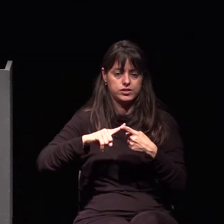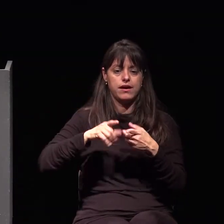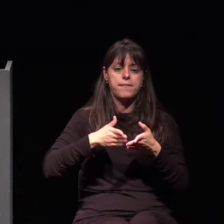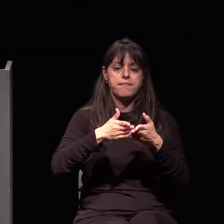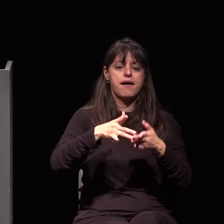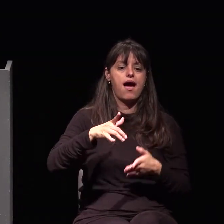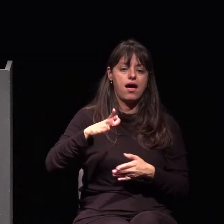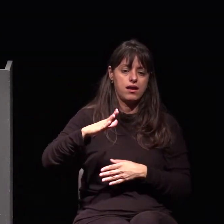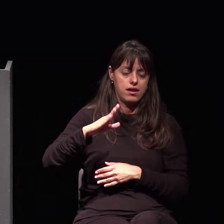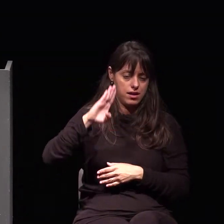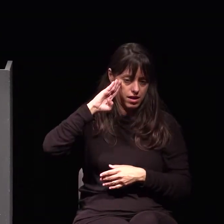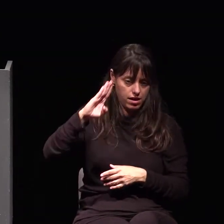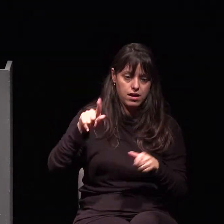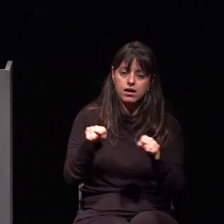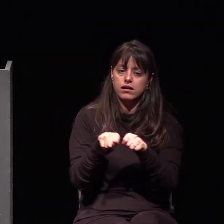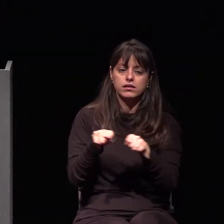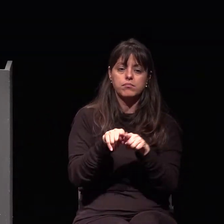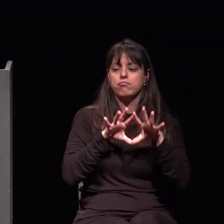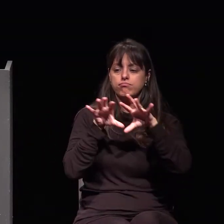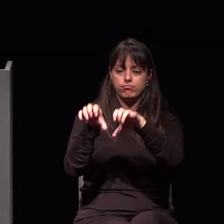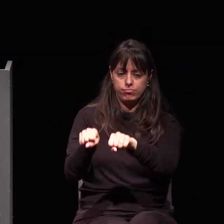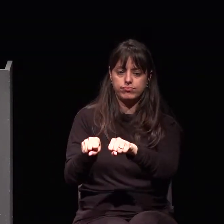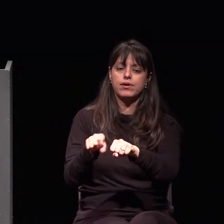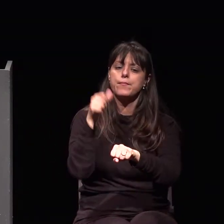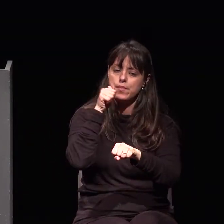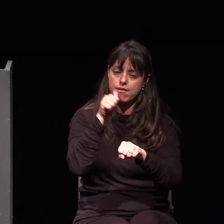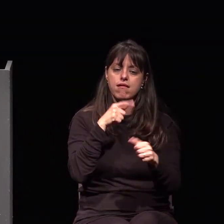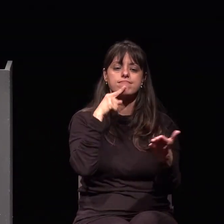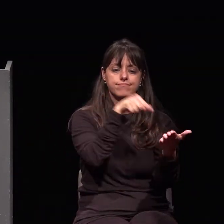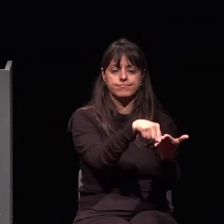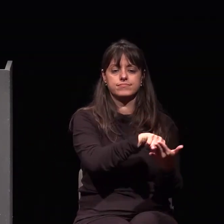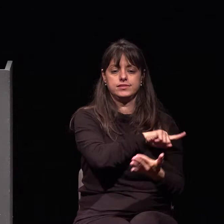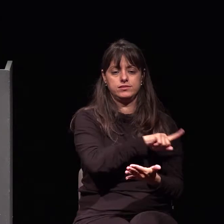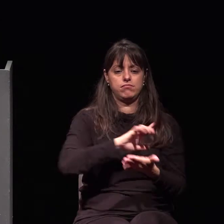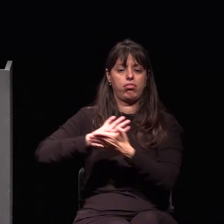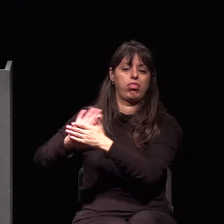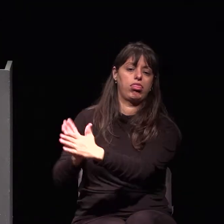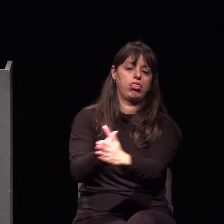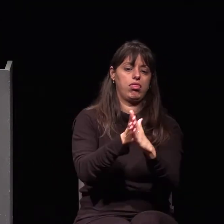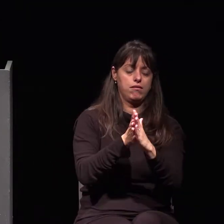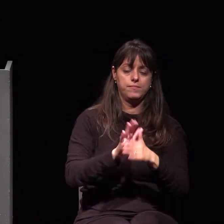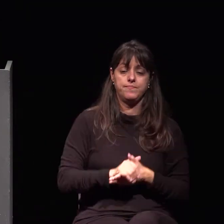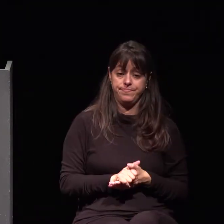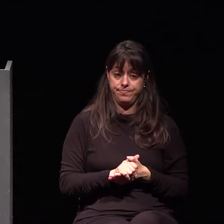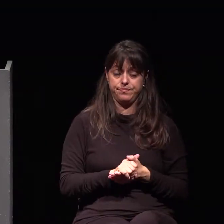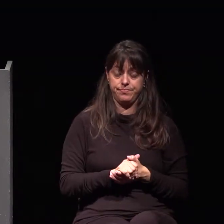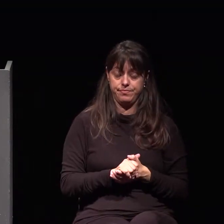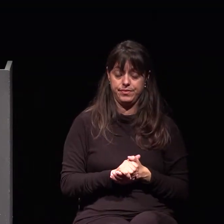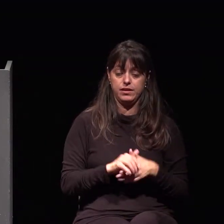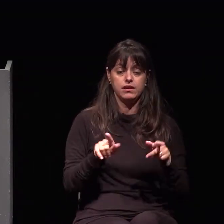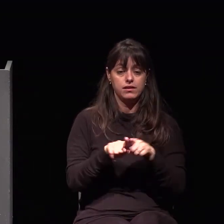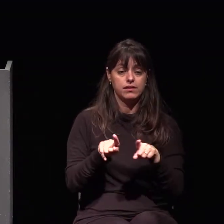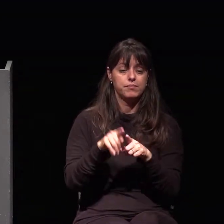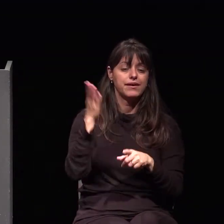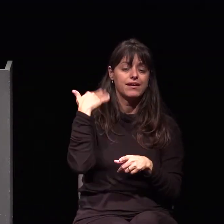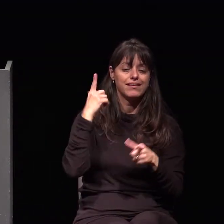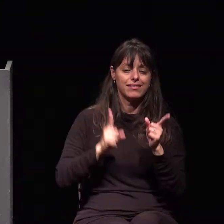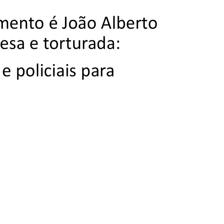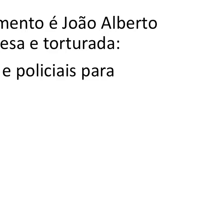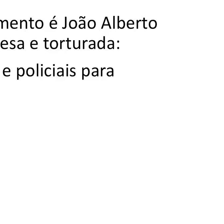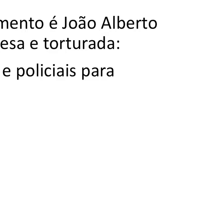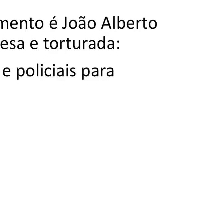na Comissão Nacional da Verdade, ela fala isso. A repressão às travestis. Travesti, na